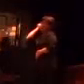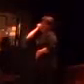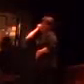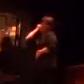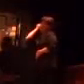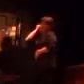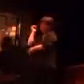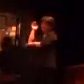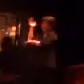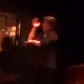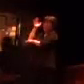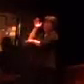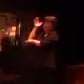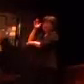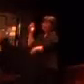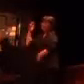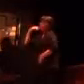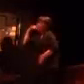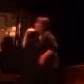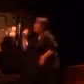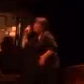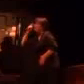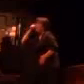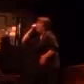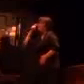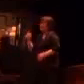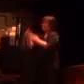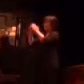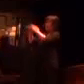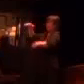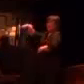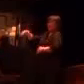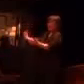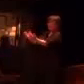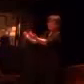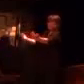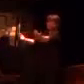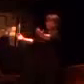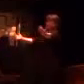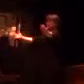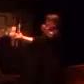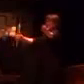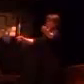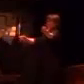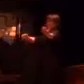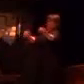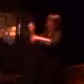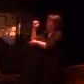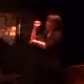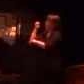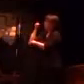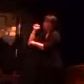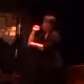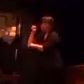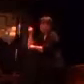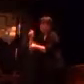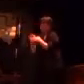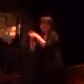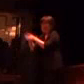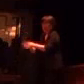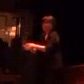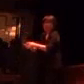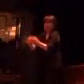い方の耳に届かないと思います。大体この会場の改善ですには、新聞社関係の方が取材